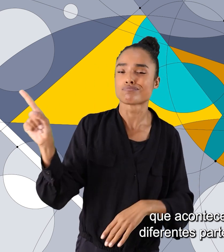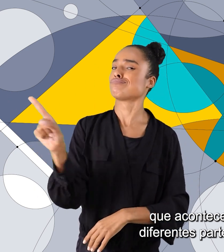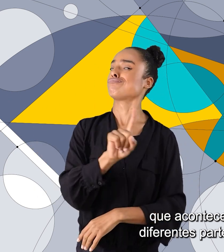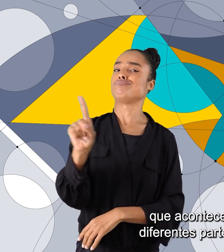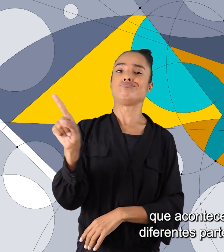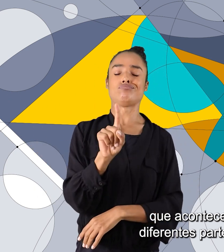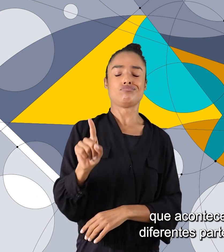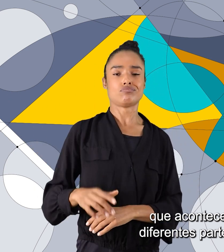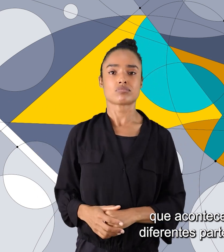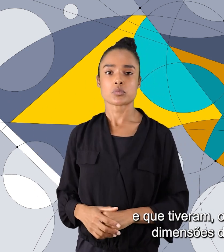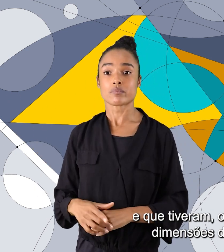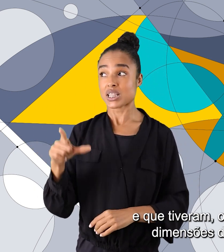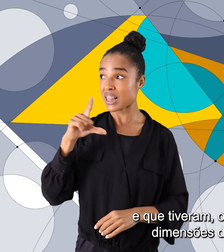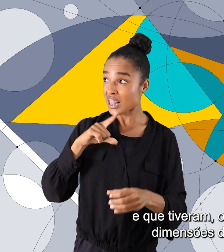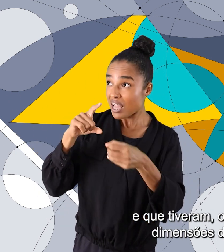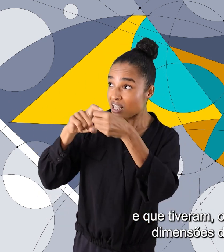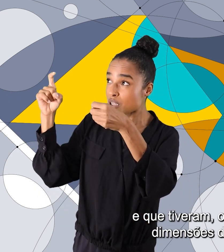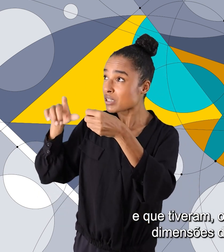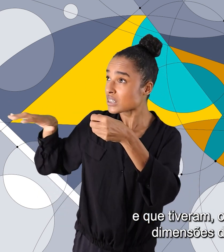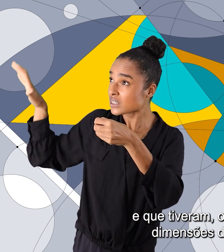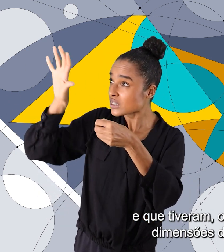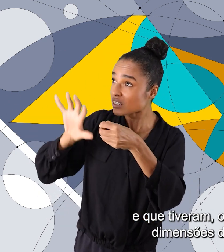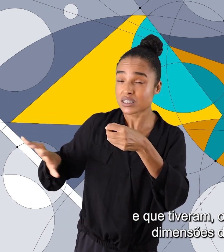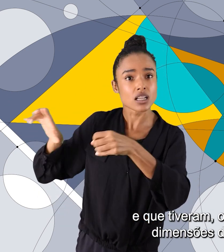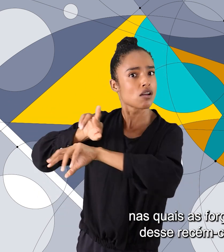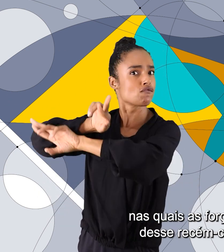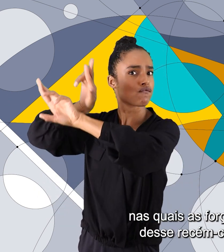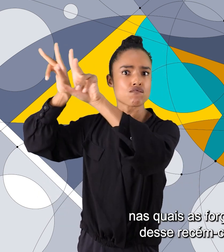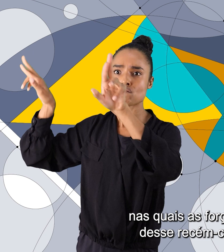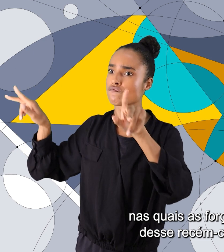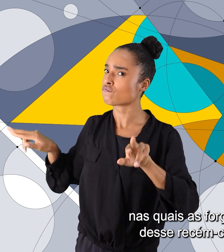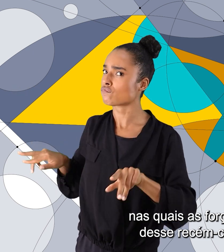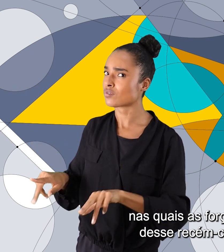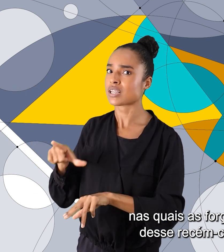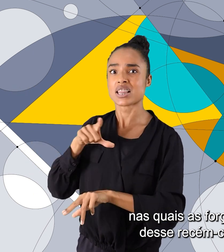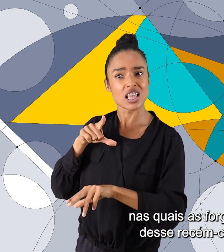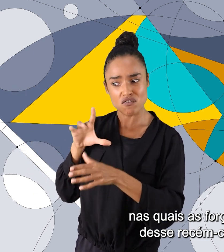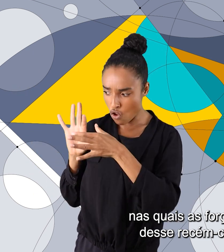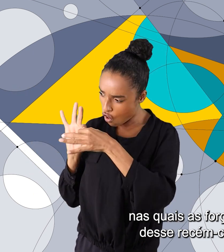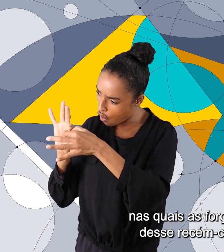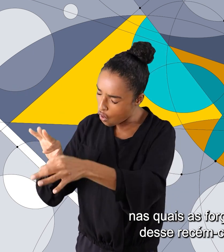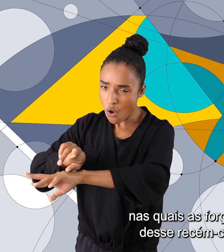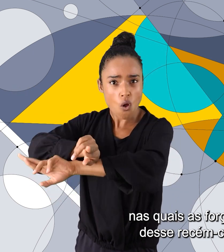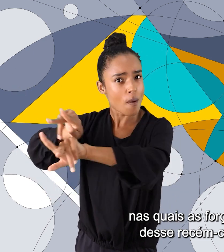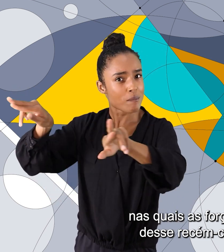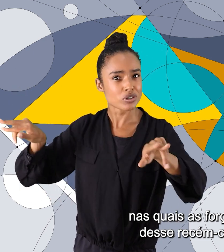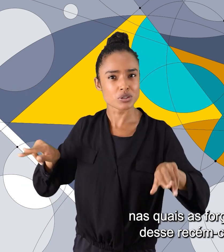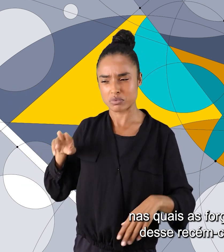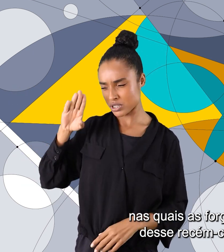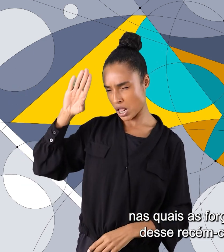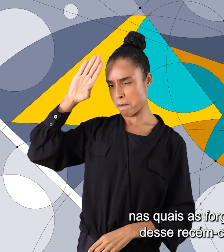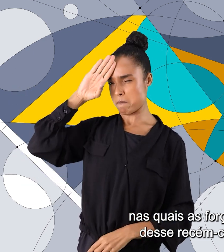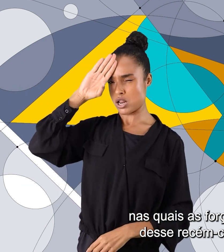em diferentes partes do país e que tiveram, obviamente, dimensões distintas, nas quais as forças militares